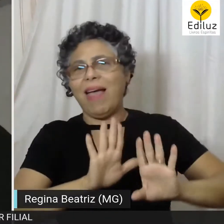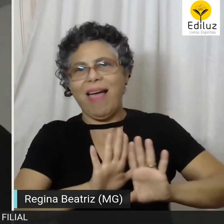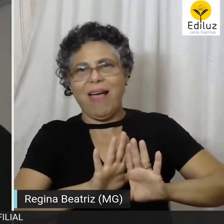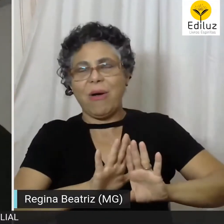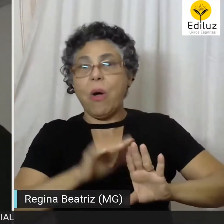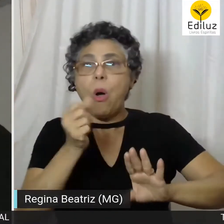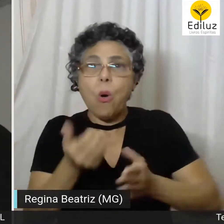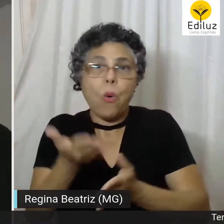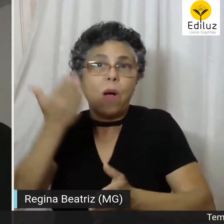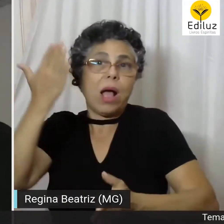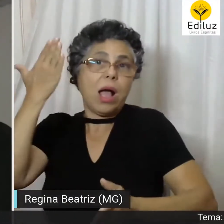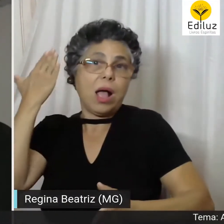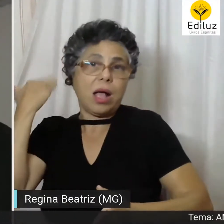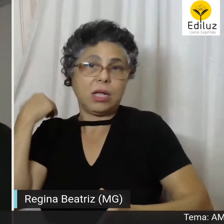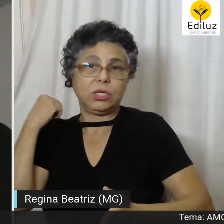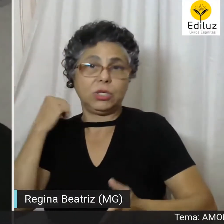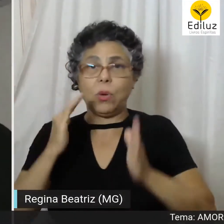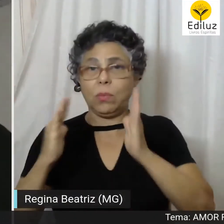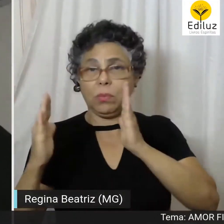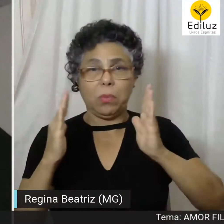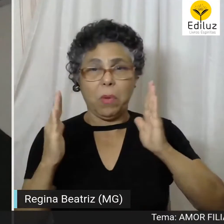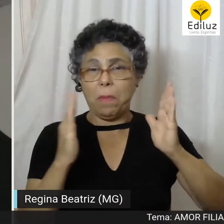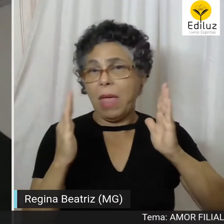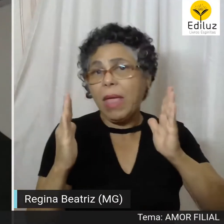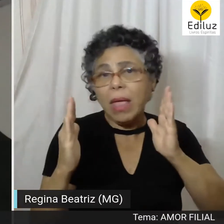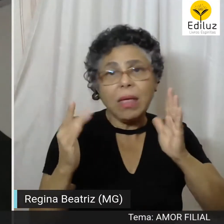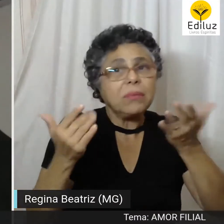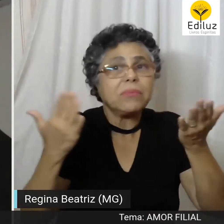fase posterior, o fato é que